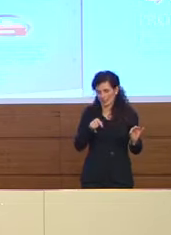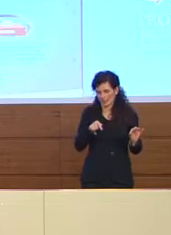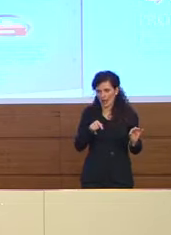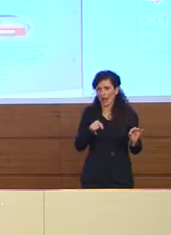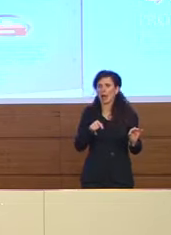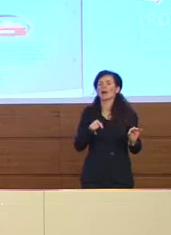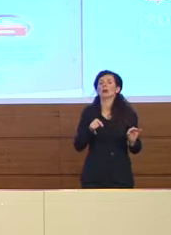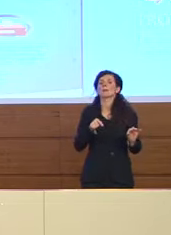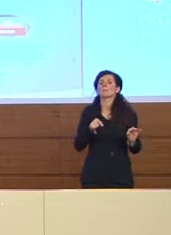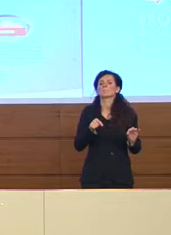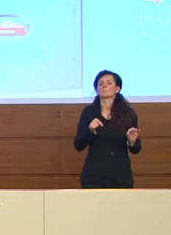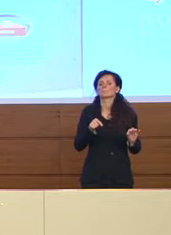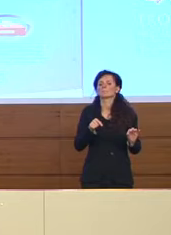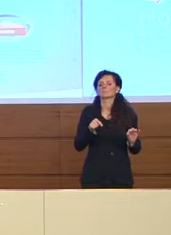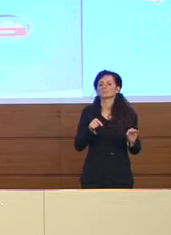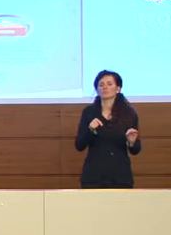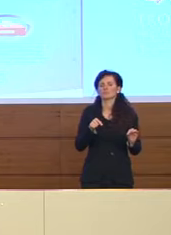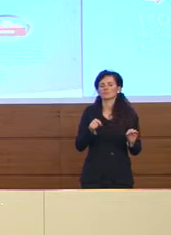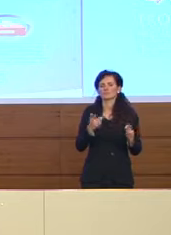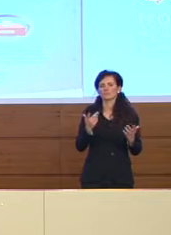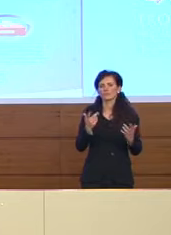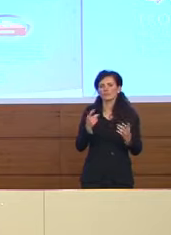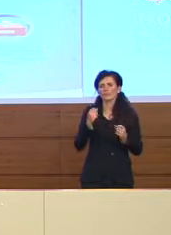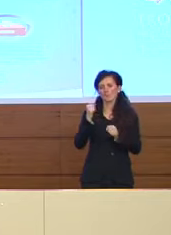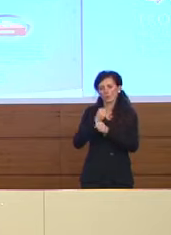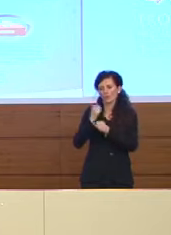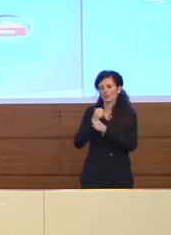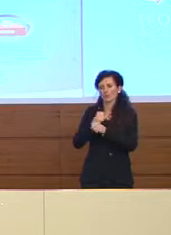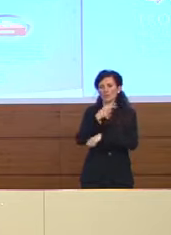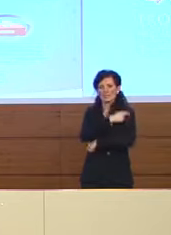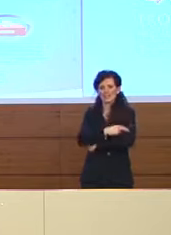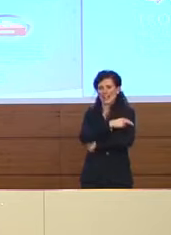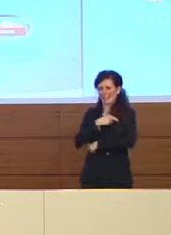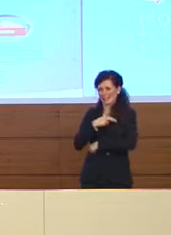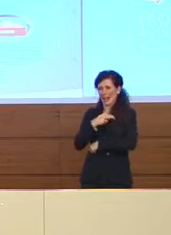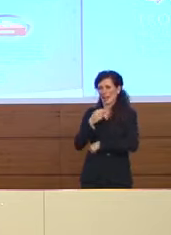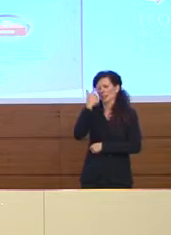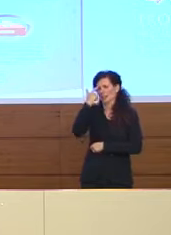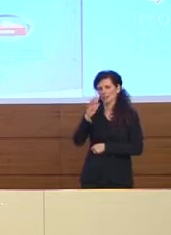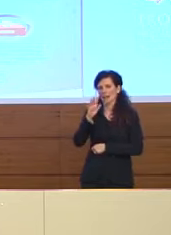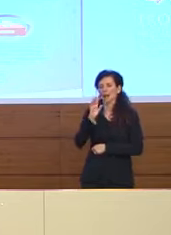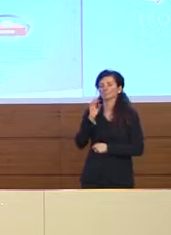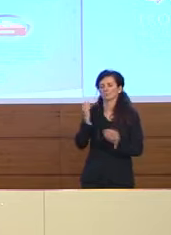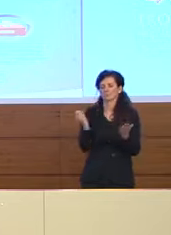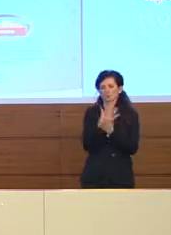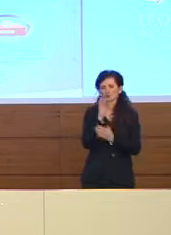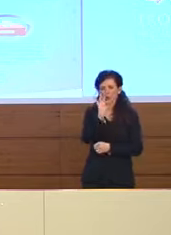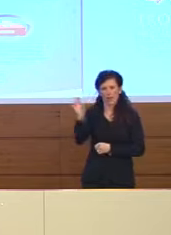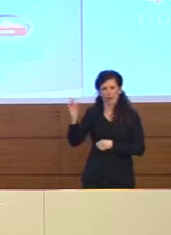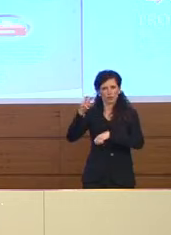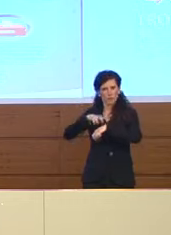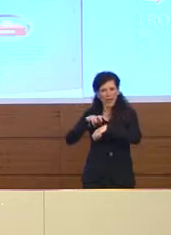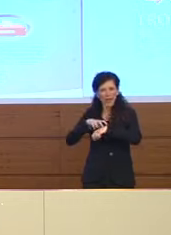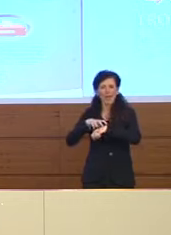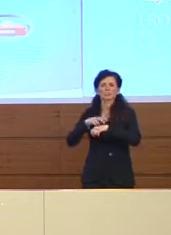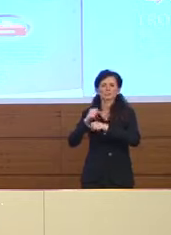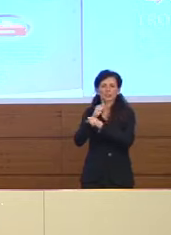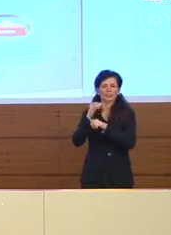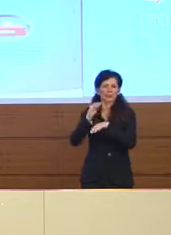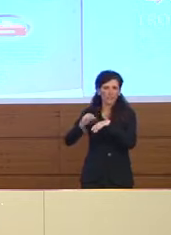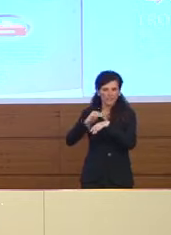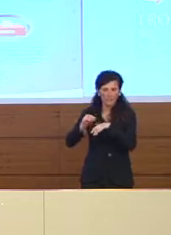sanitarie ma evidentemente una volta che questi dati verranno acquisiti e